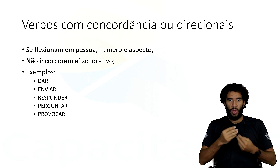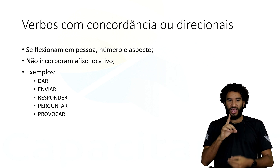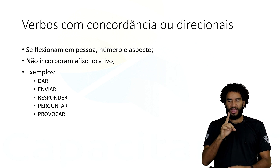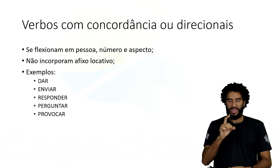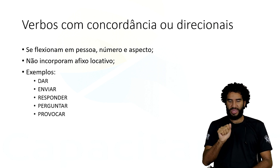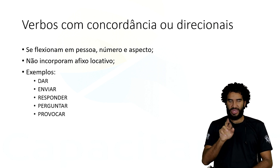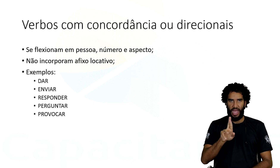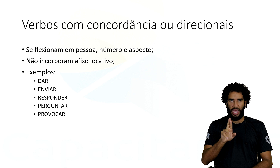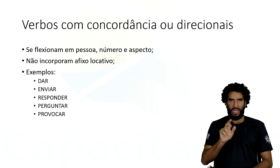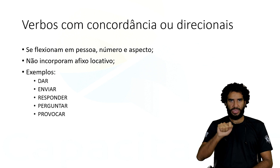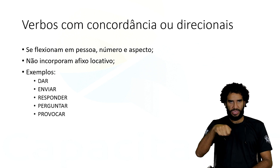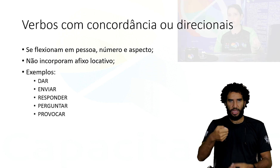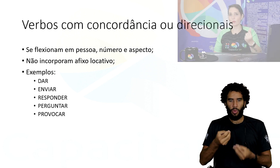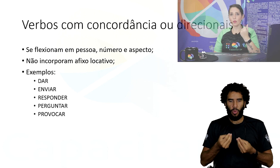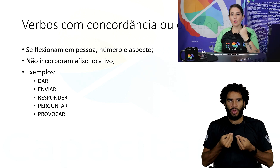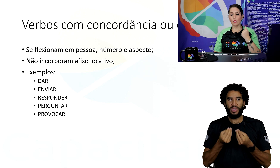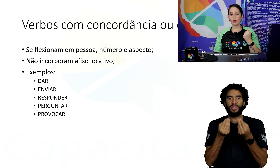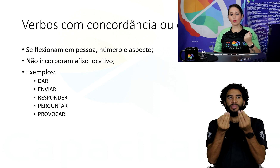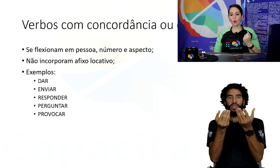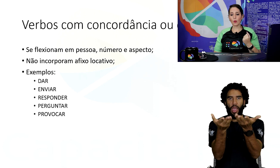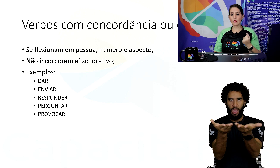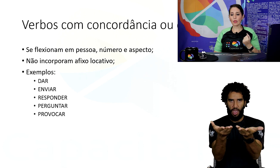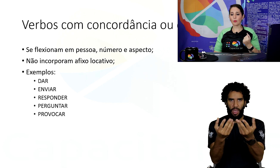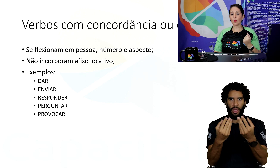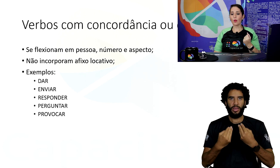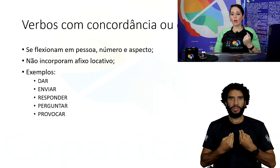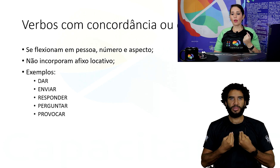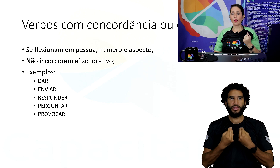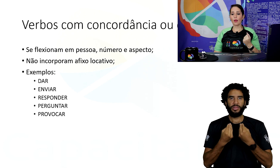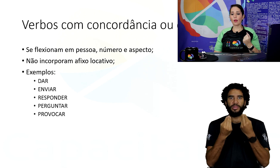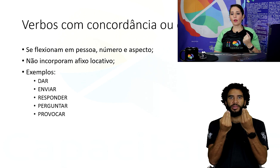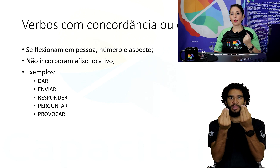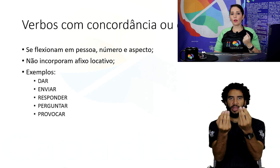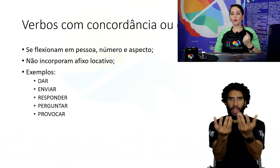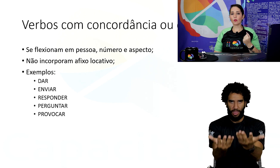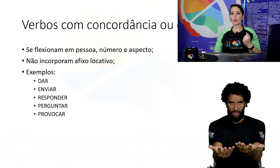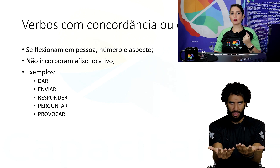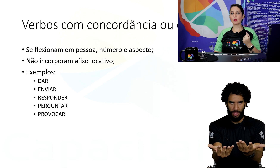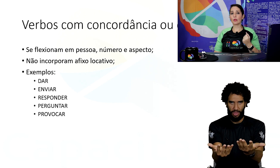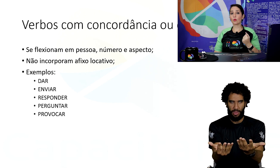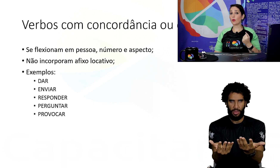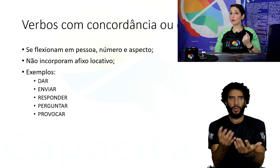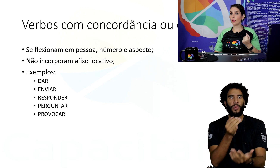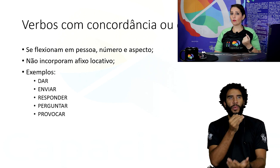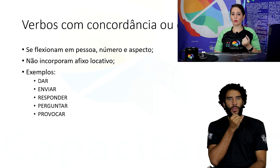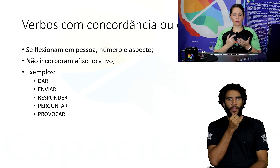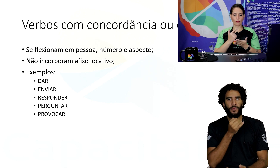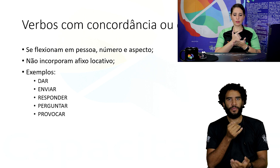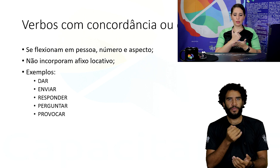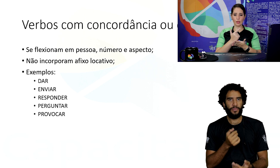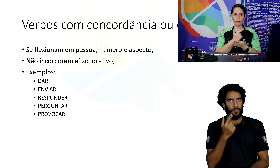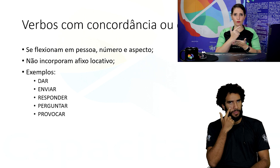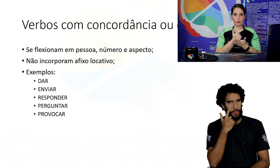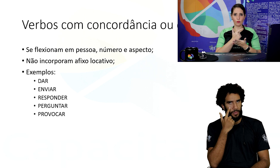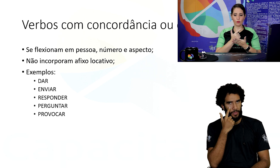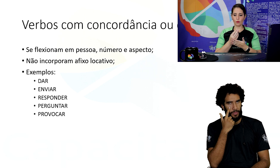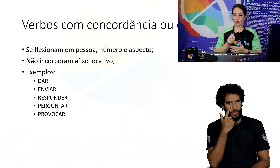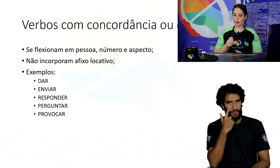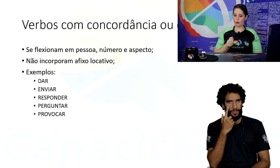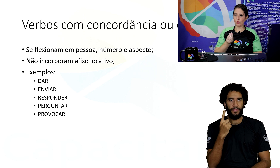estou dando um objeto. Então, por exemplo, eu vou dizer assim, que eu dei um livro. Então, eu vou fazer